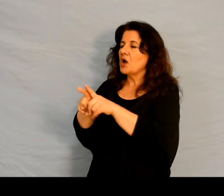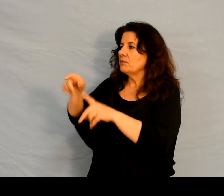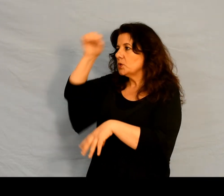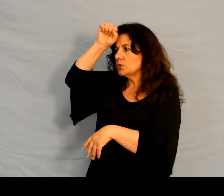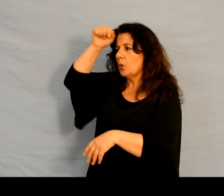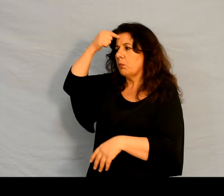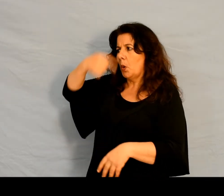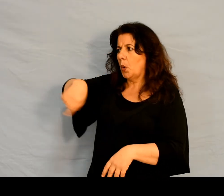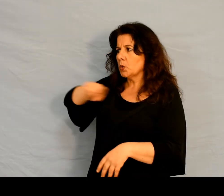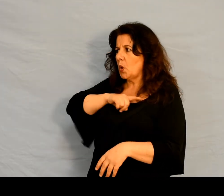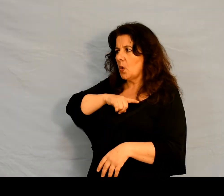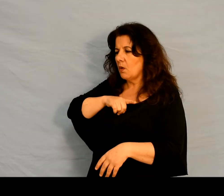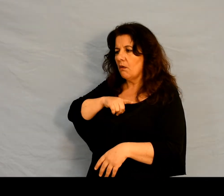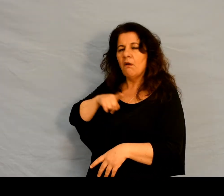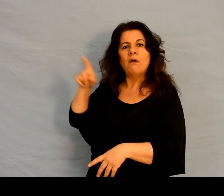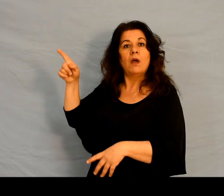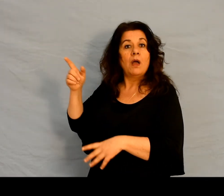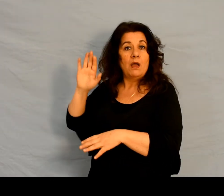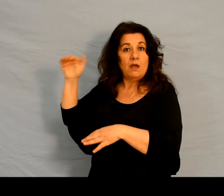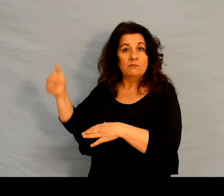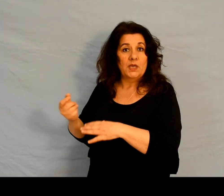Et ils le jetèrent dehors.